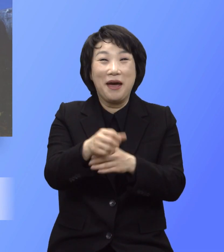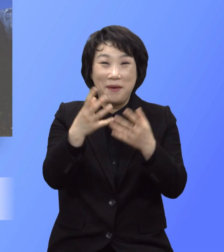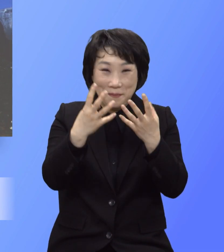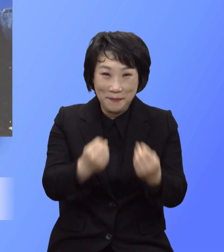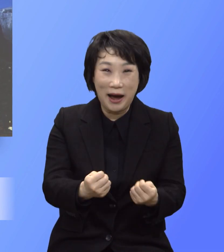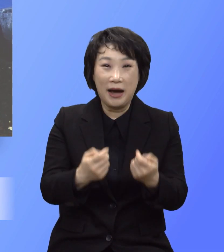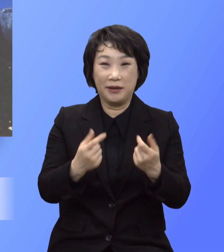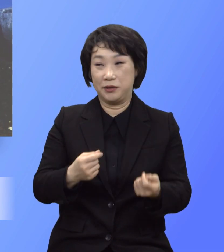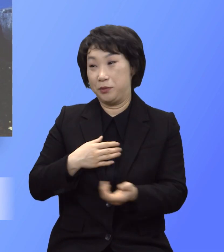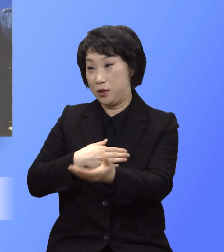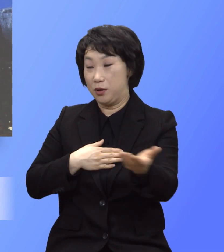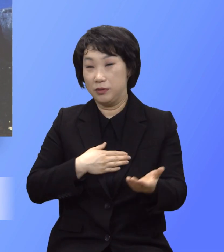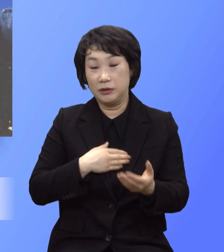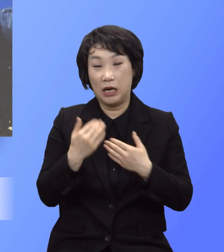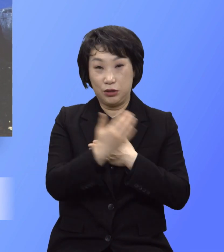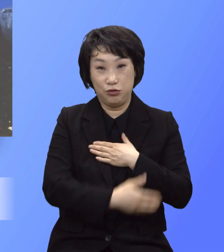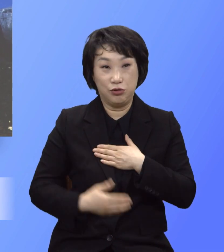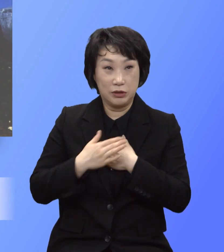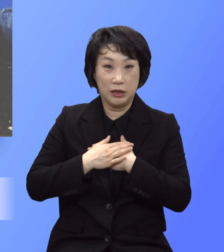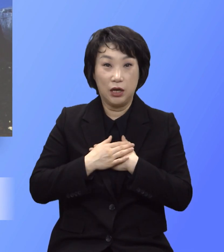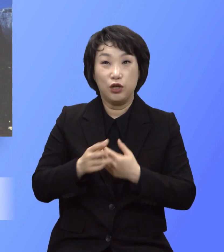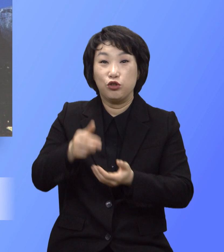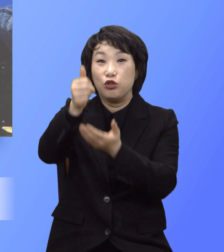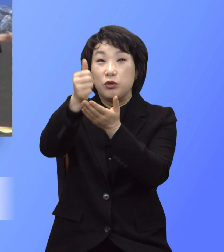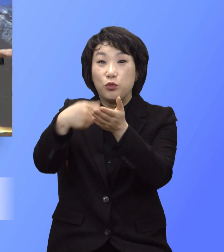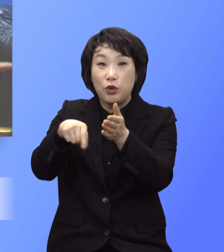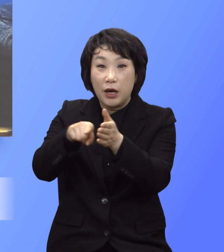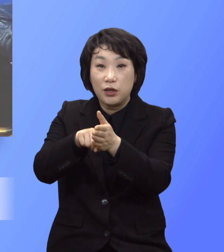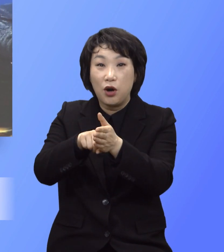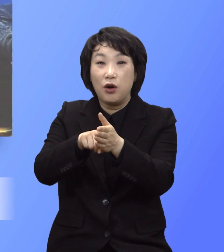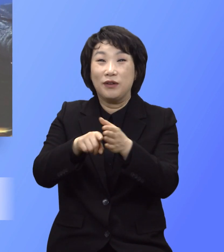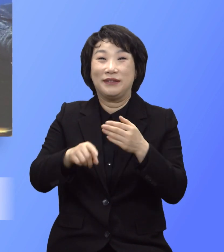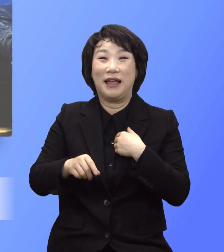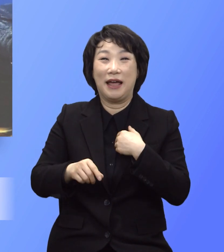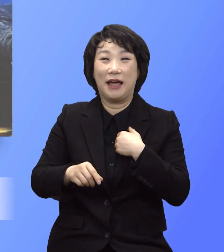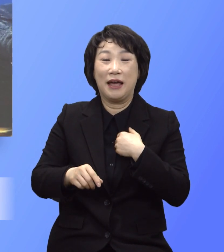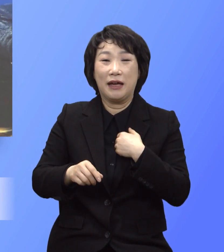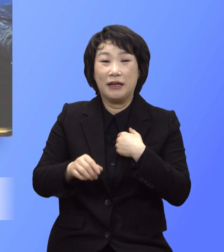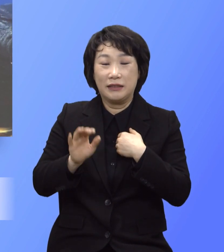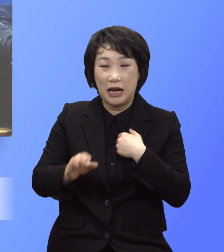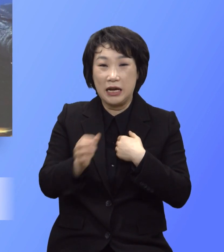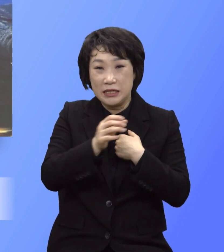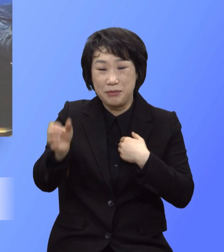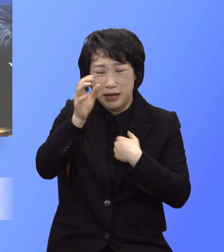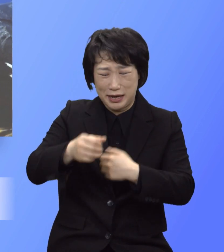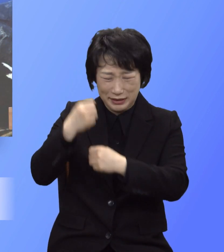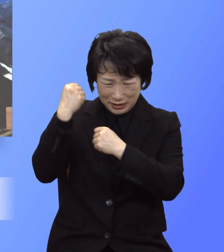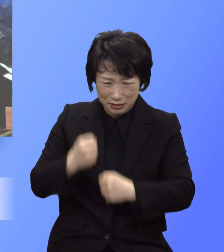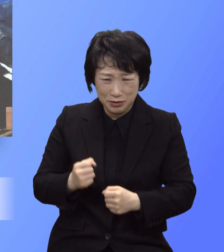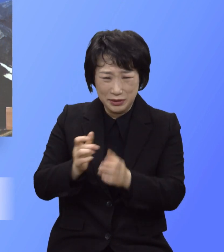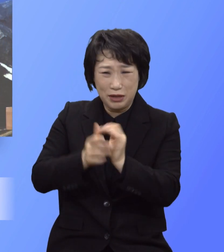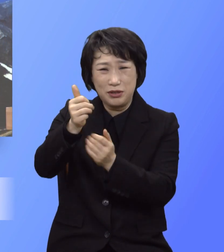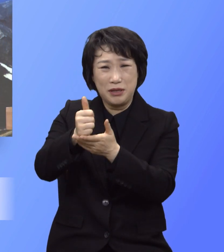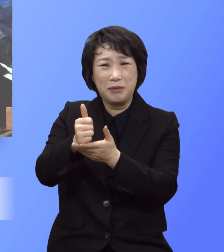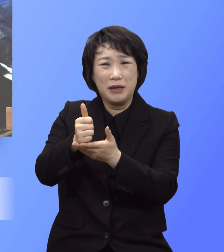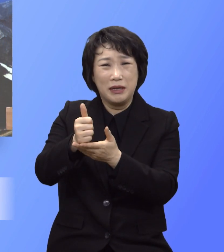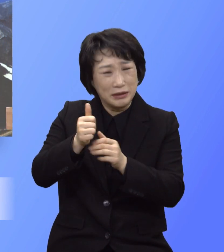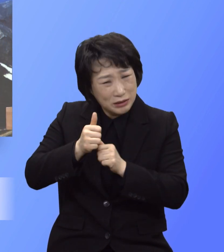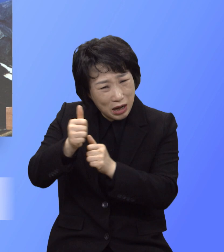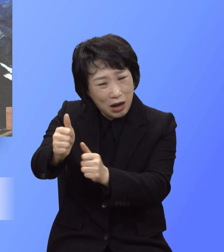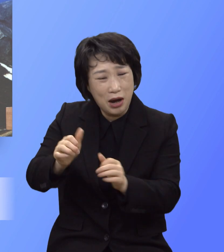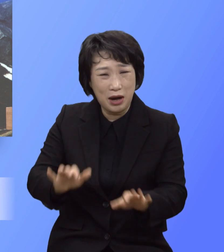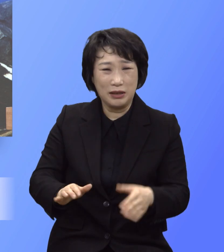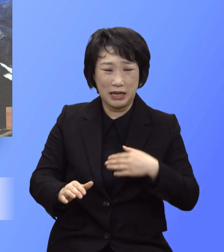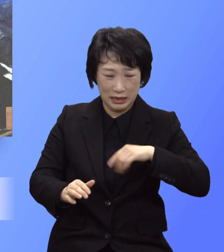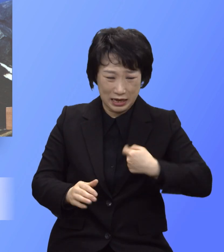맺듯이 육신이 주를 위해서 내 십자가를 치고 나를 부인하고 주님